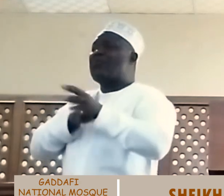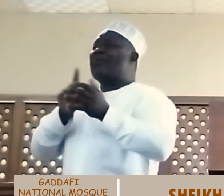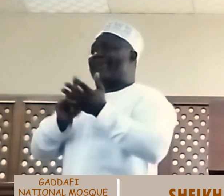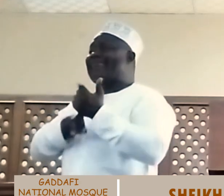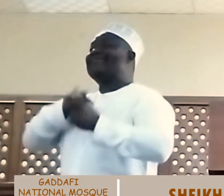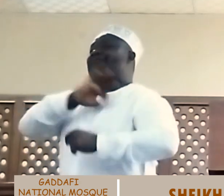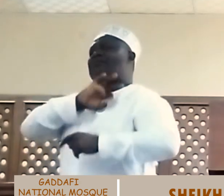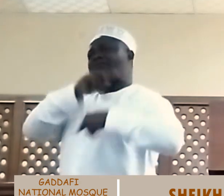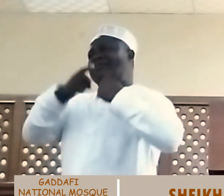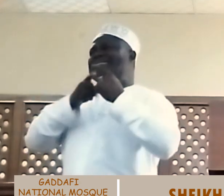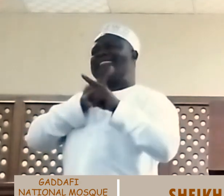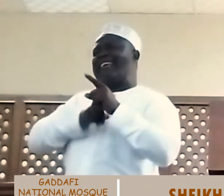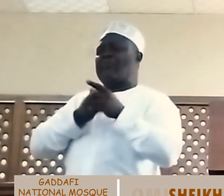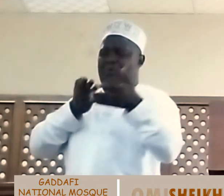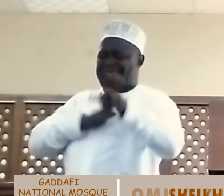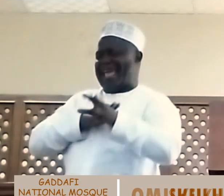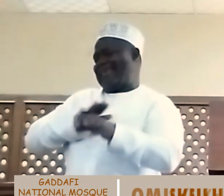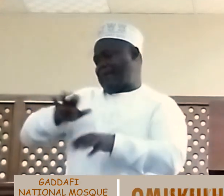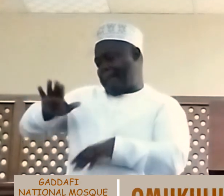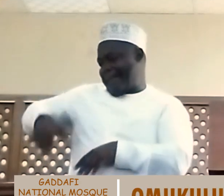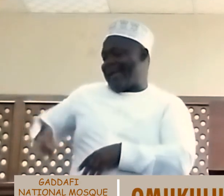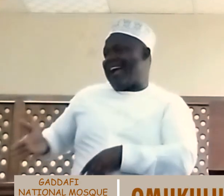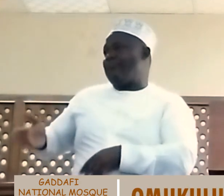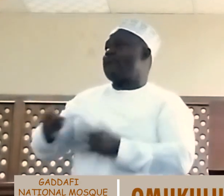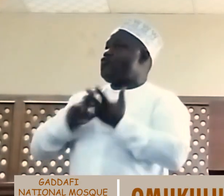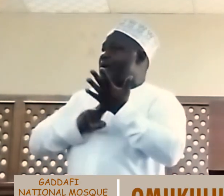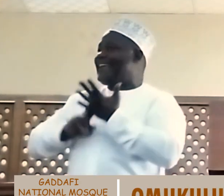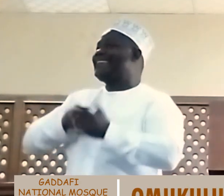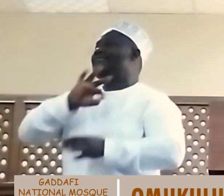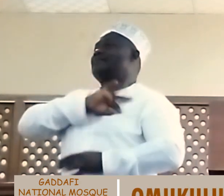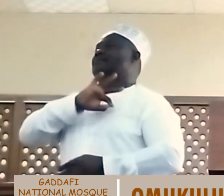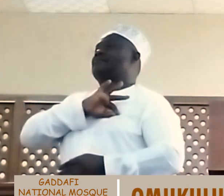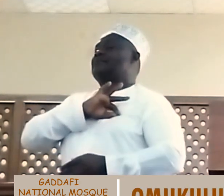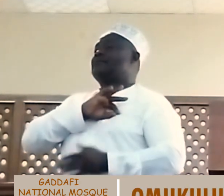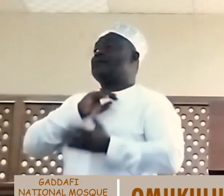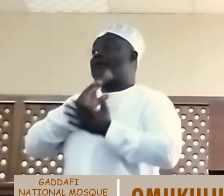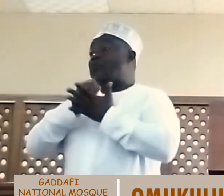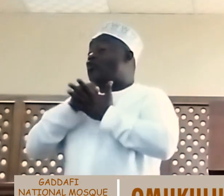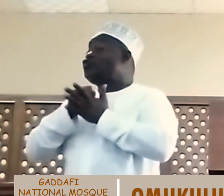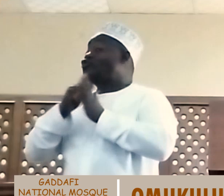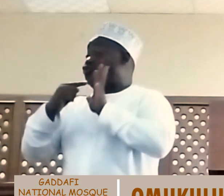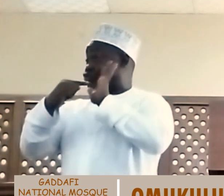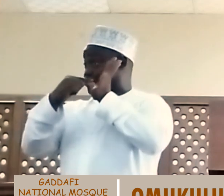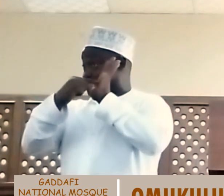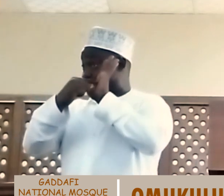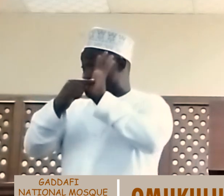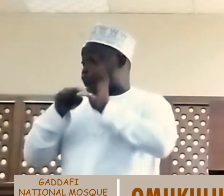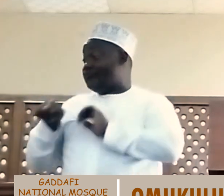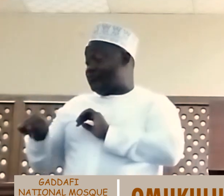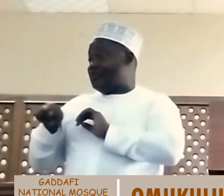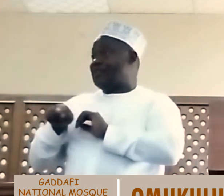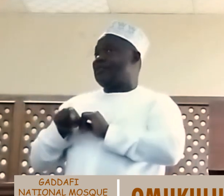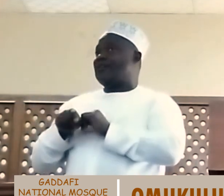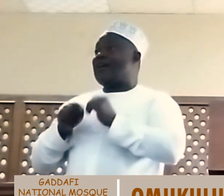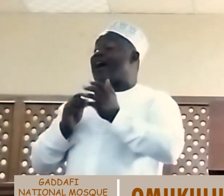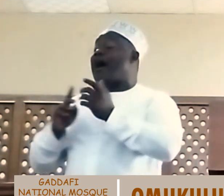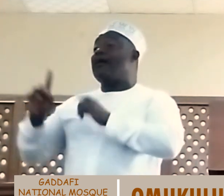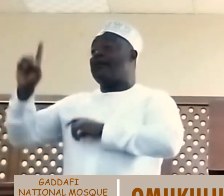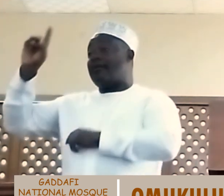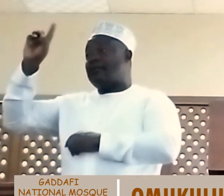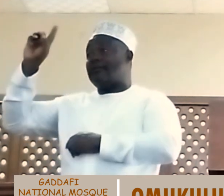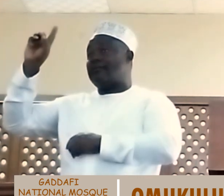alekeyo kyalese emabega ng'agenda kusigala ng'akiganyulwamu kubanga ako kamu ku bubonero obulaga nti ddala